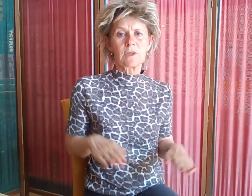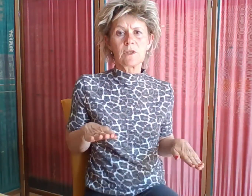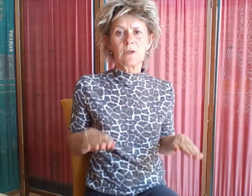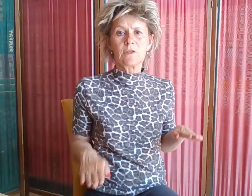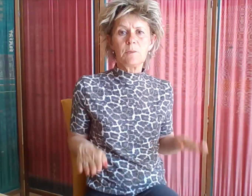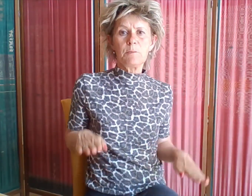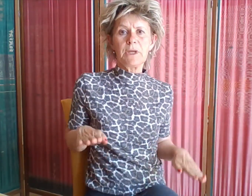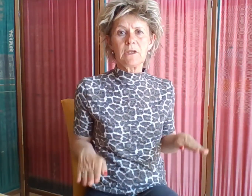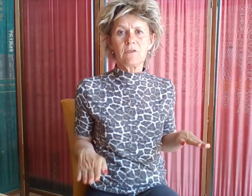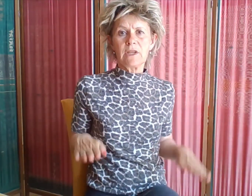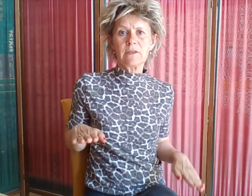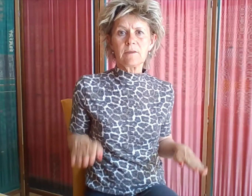De pinguïn.